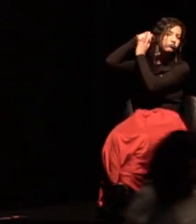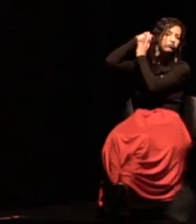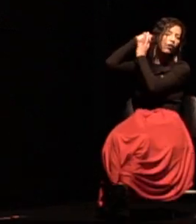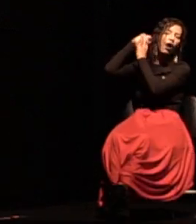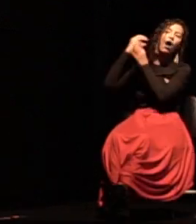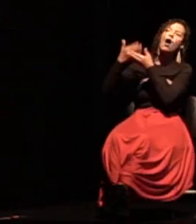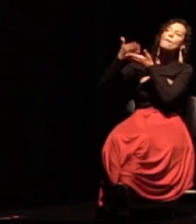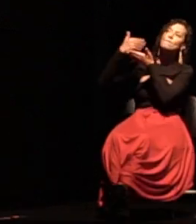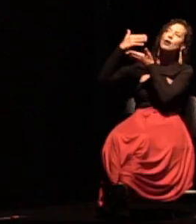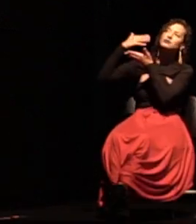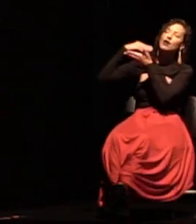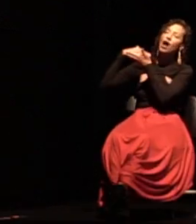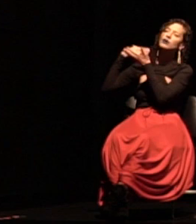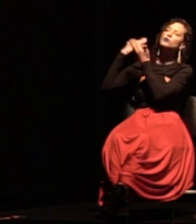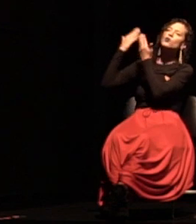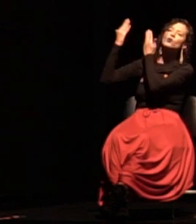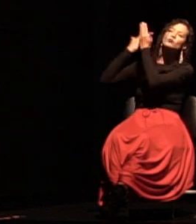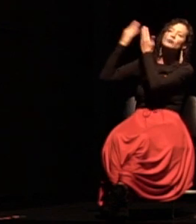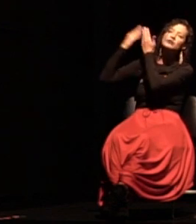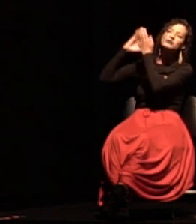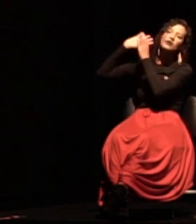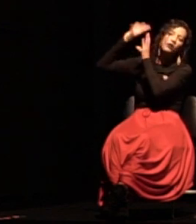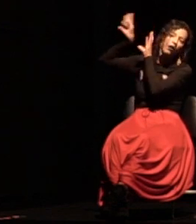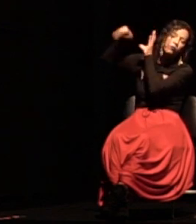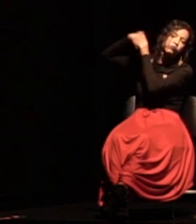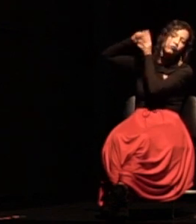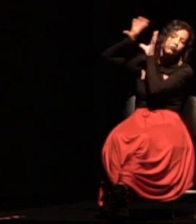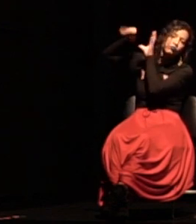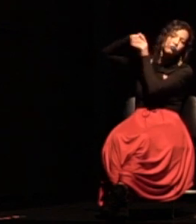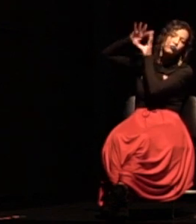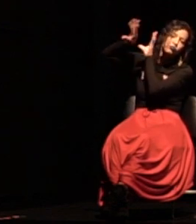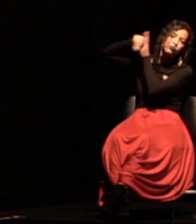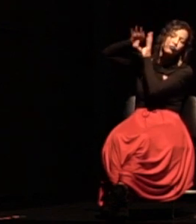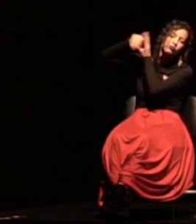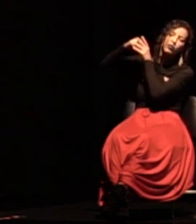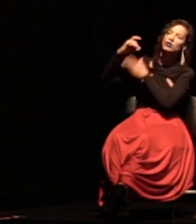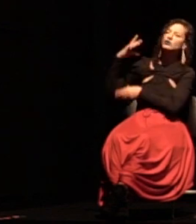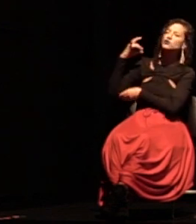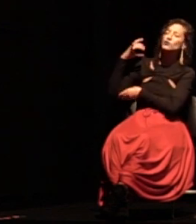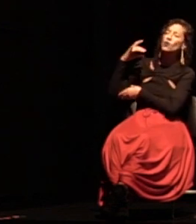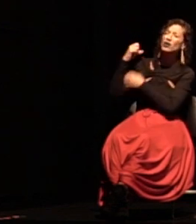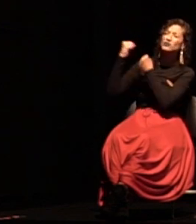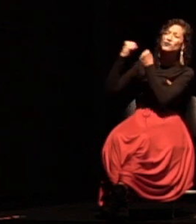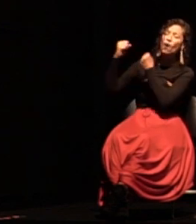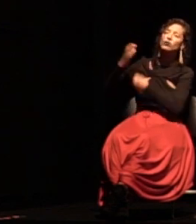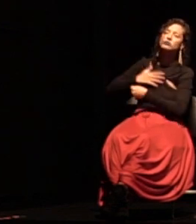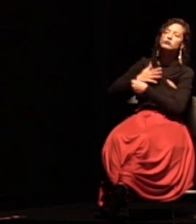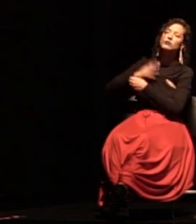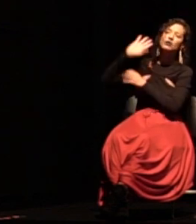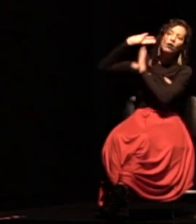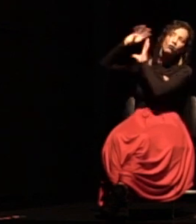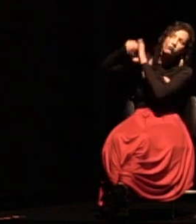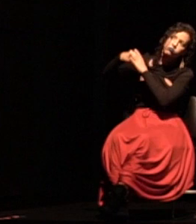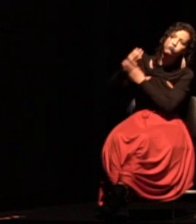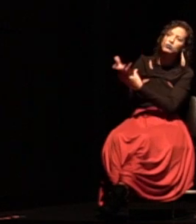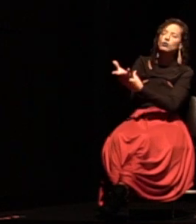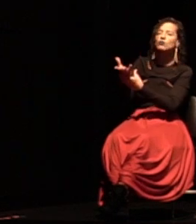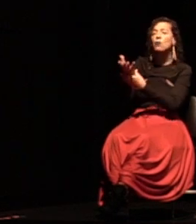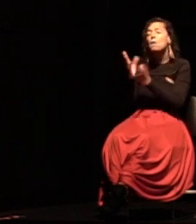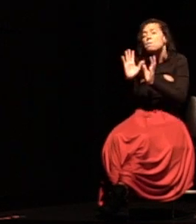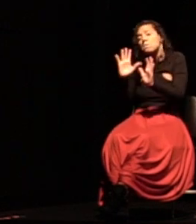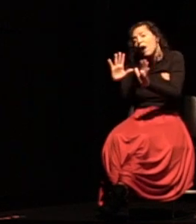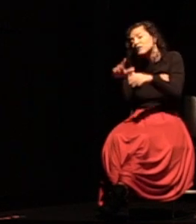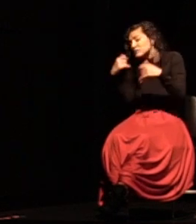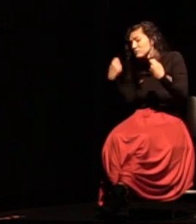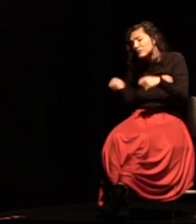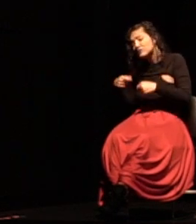vivências psíquicas extremamente individuais e intensas. E a grande questão é que tem